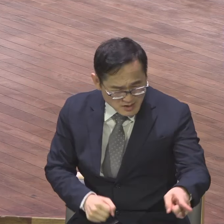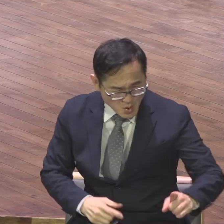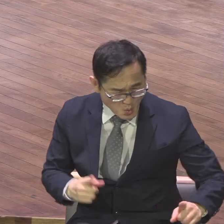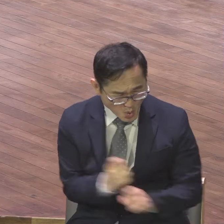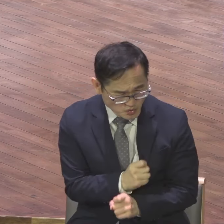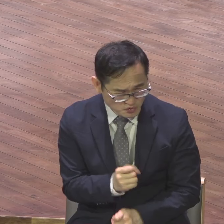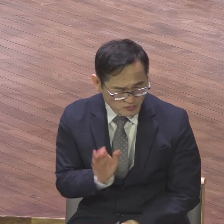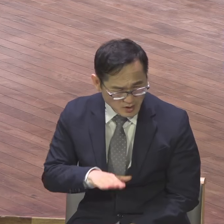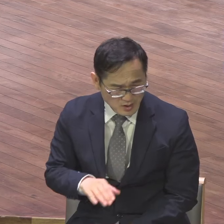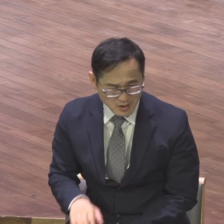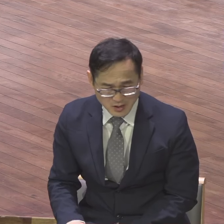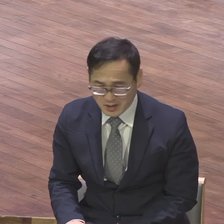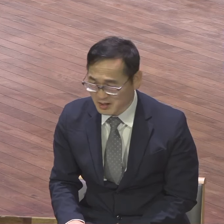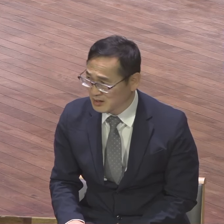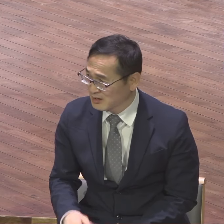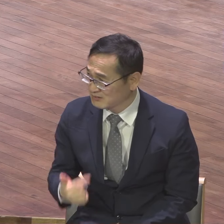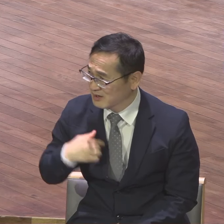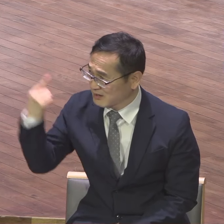내가